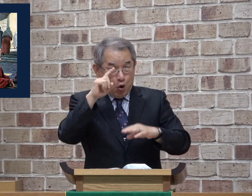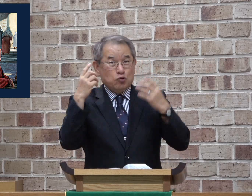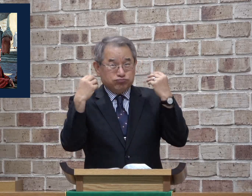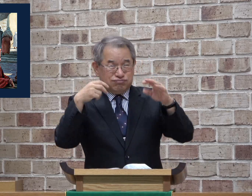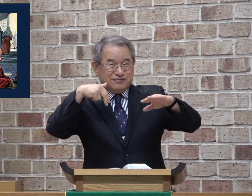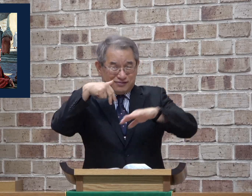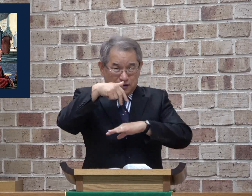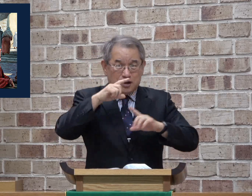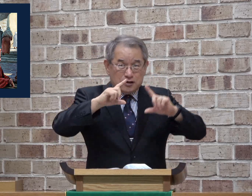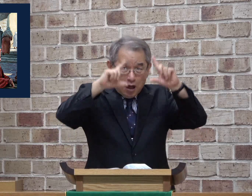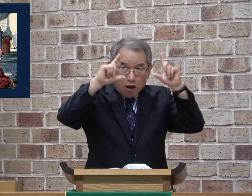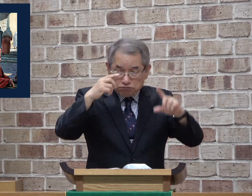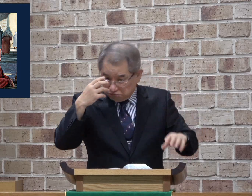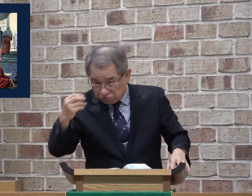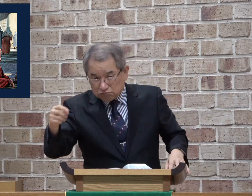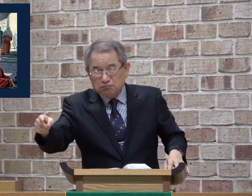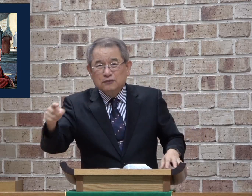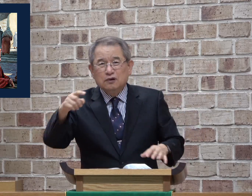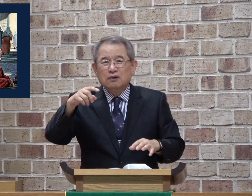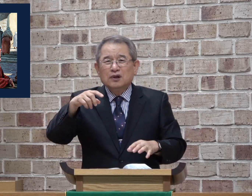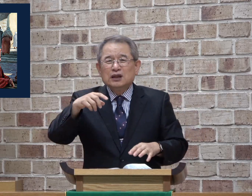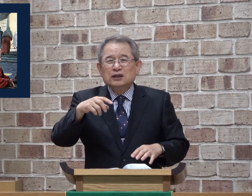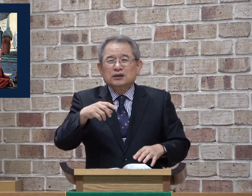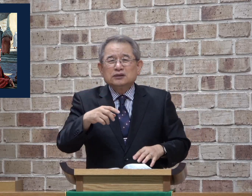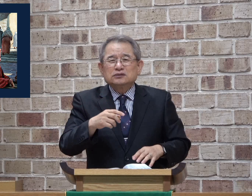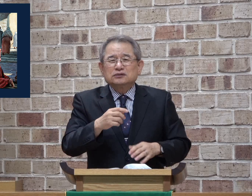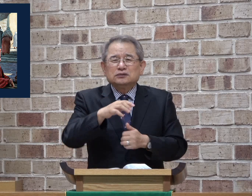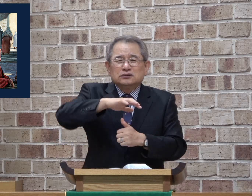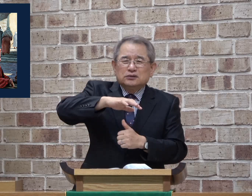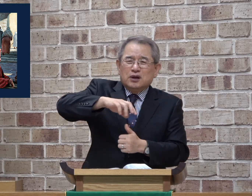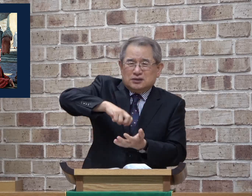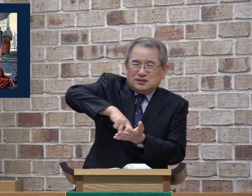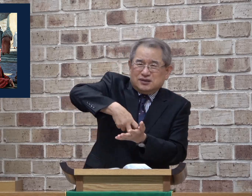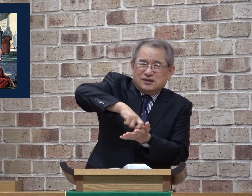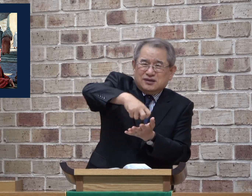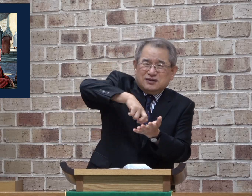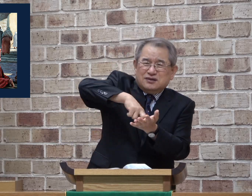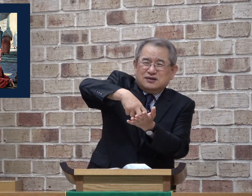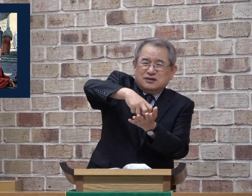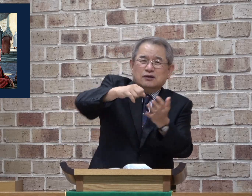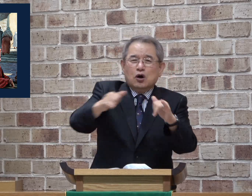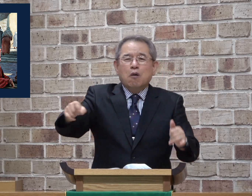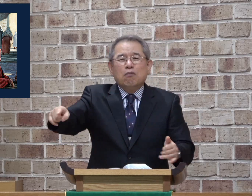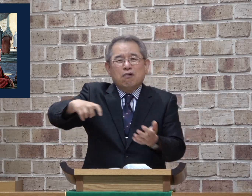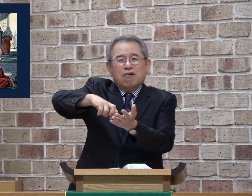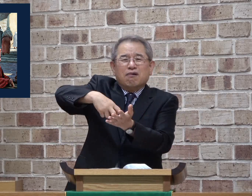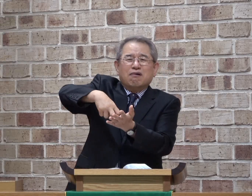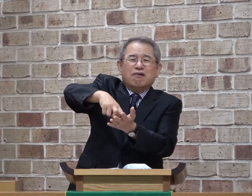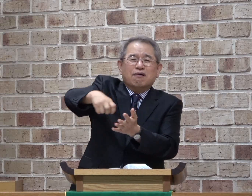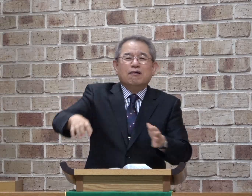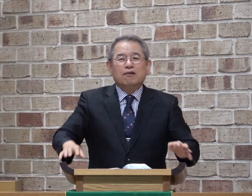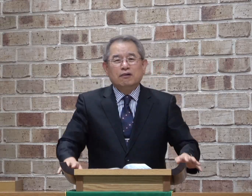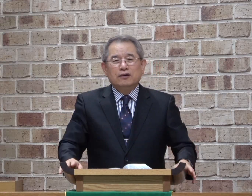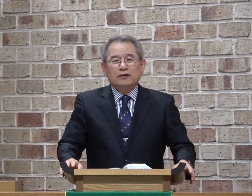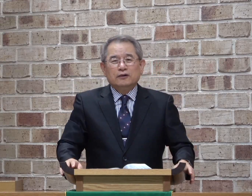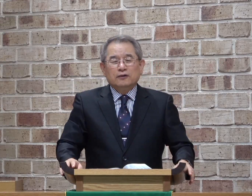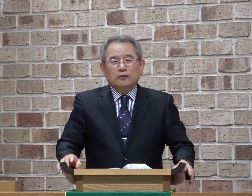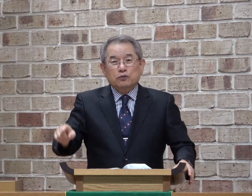이렇게 말씀을 전하기 시작했습니다. 어느 거리를 지나가다가 길거리에